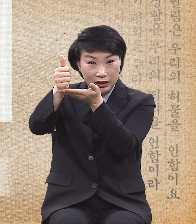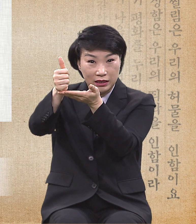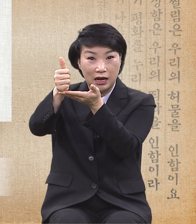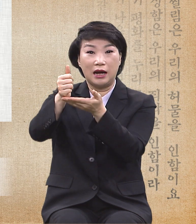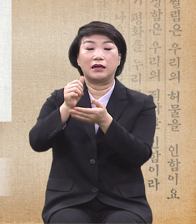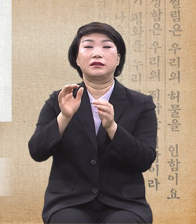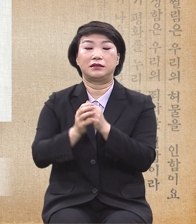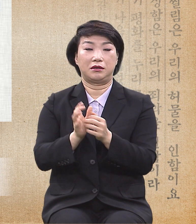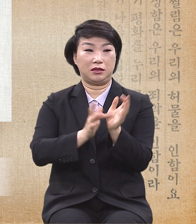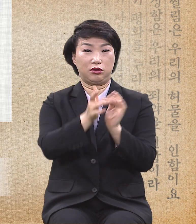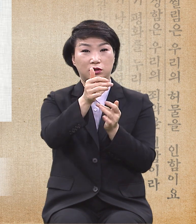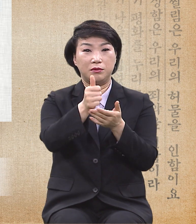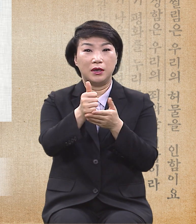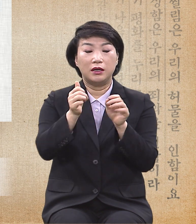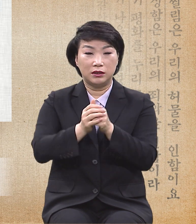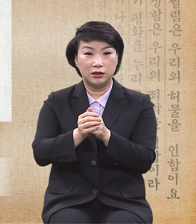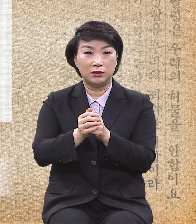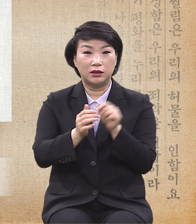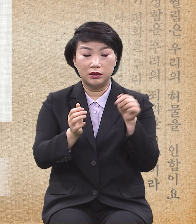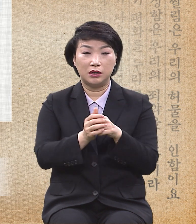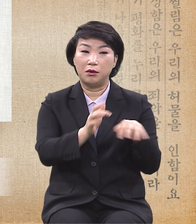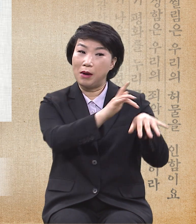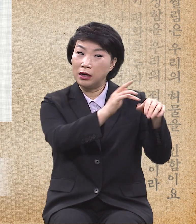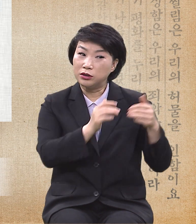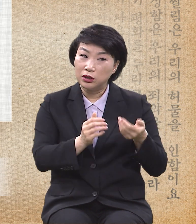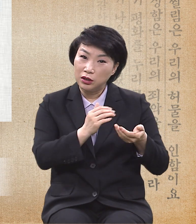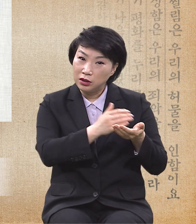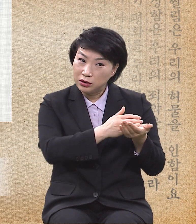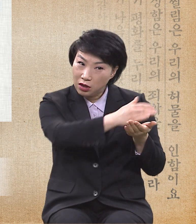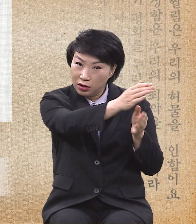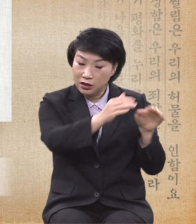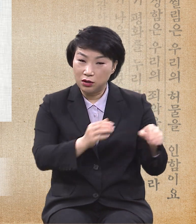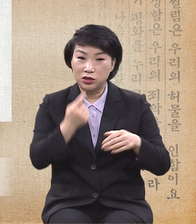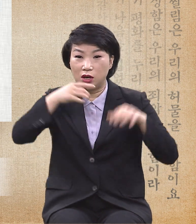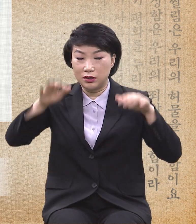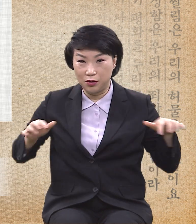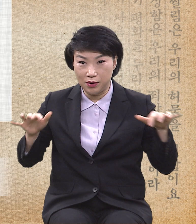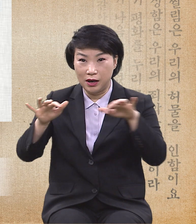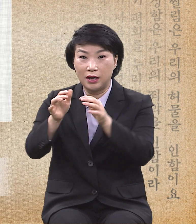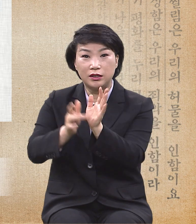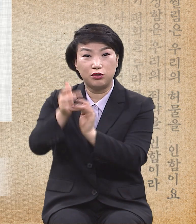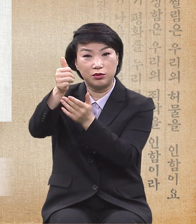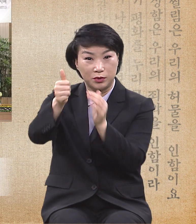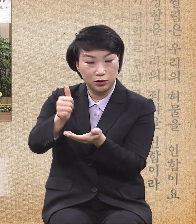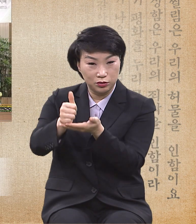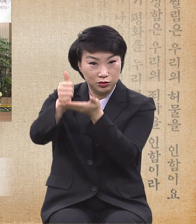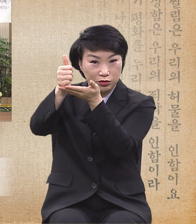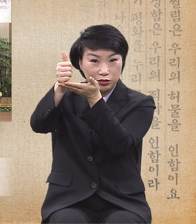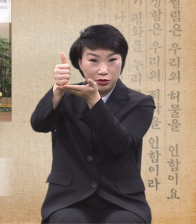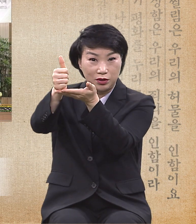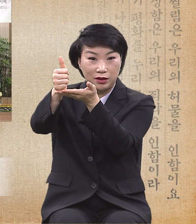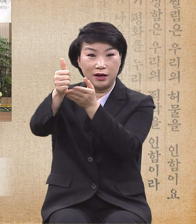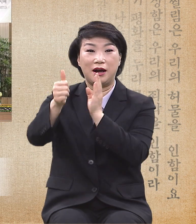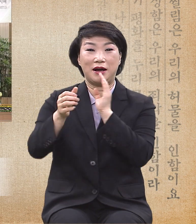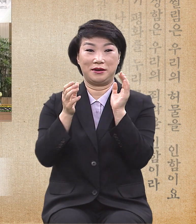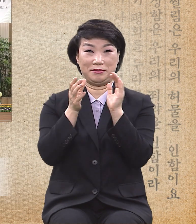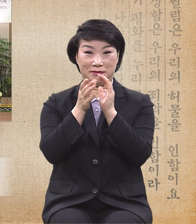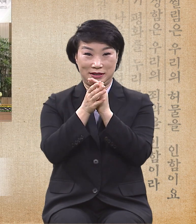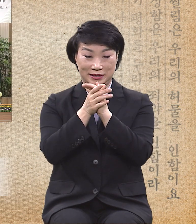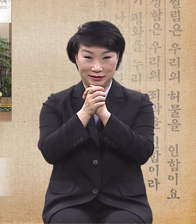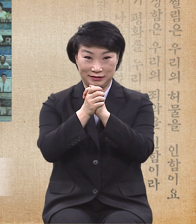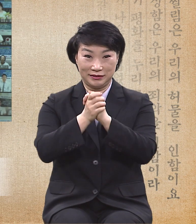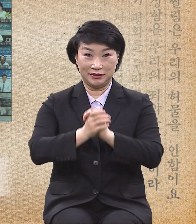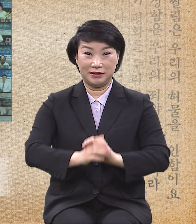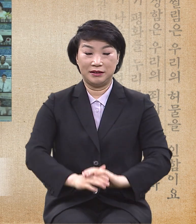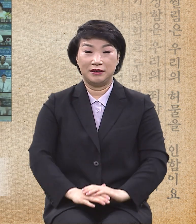하였느니라. 이에 마귀는 예수를 떠나고 천사들이 나와서 수종드니라. 아멘.